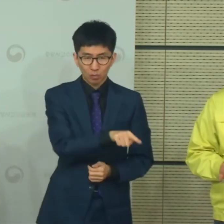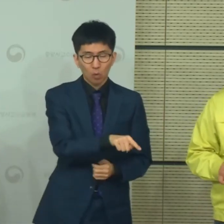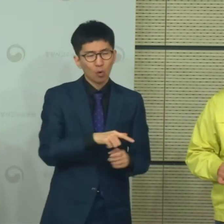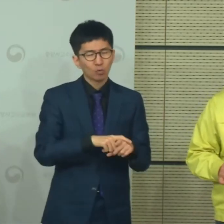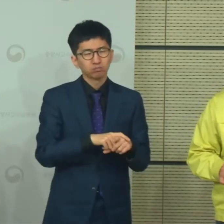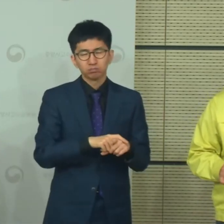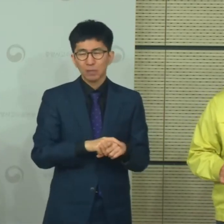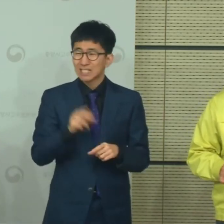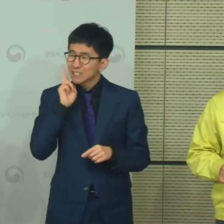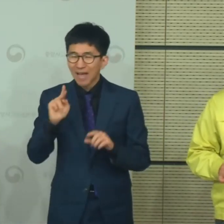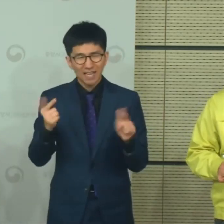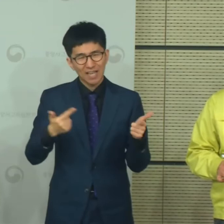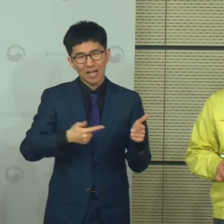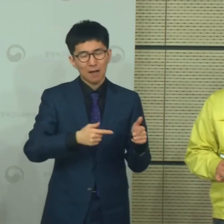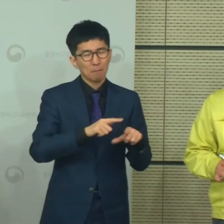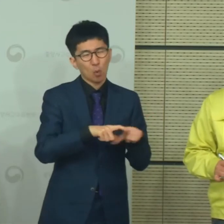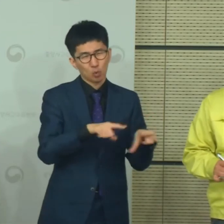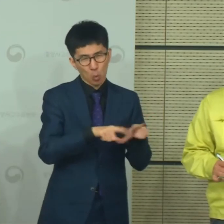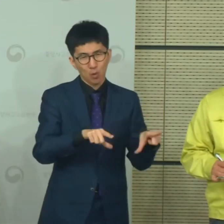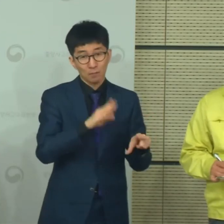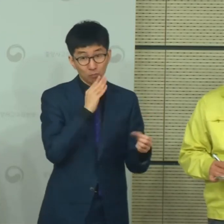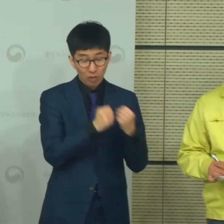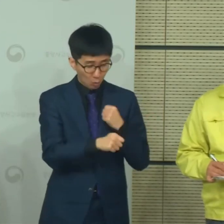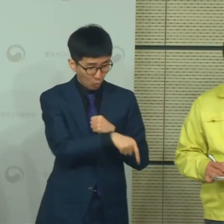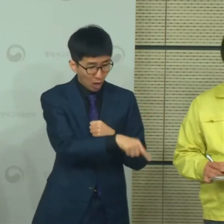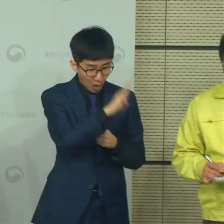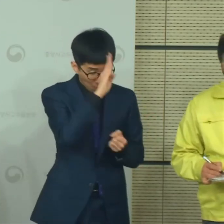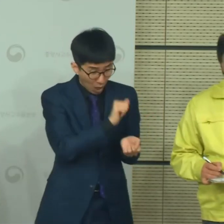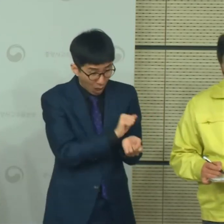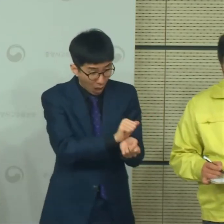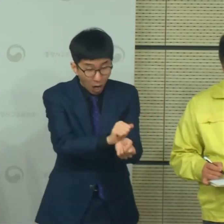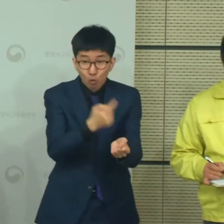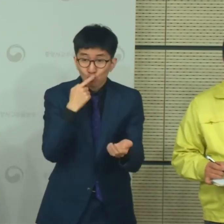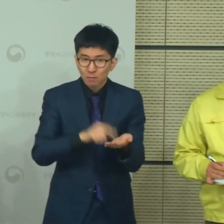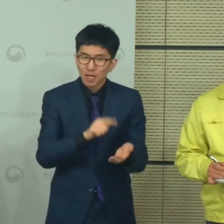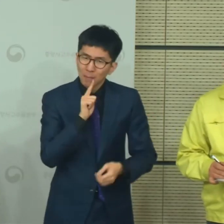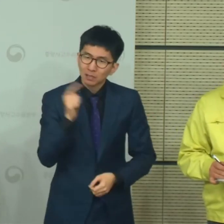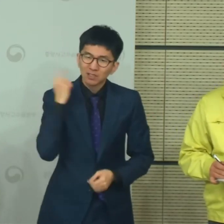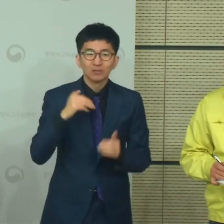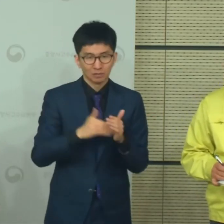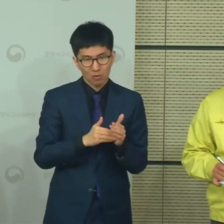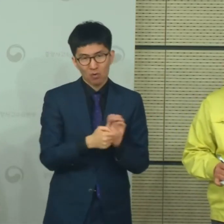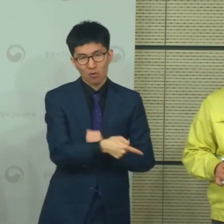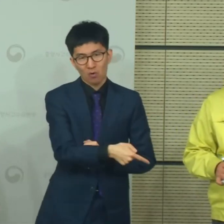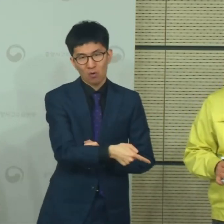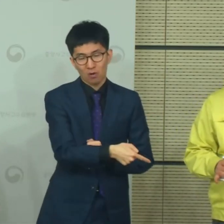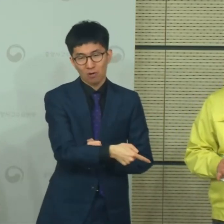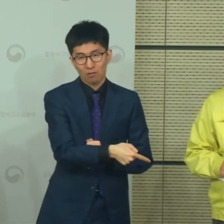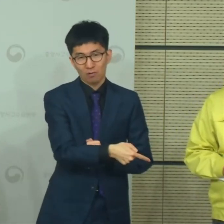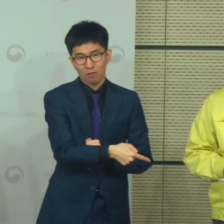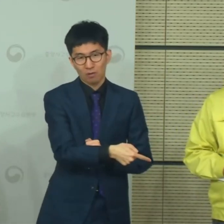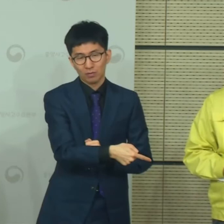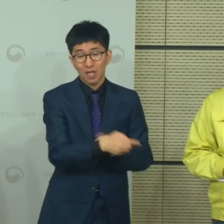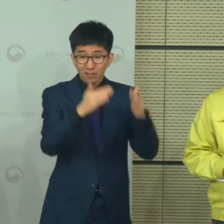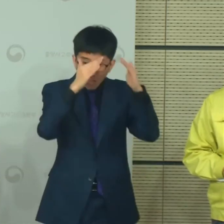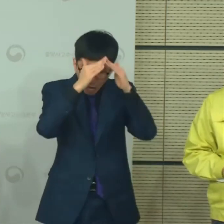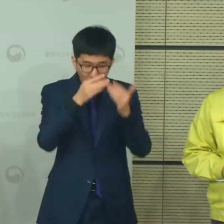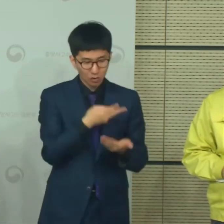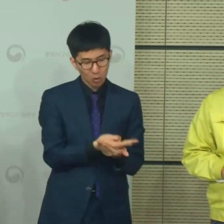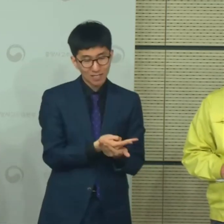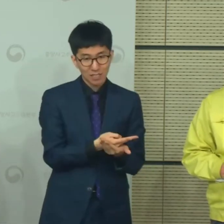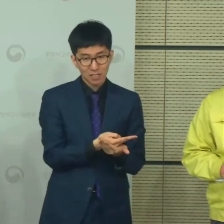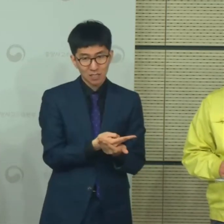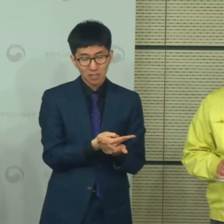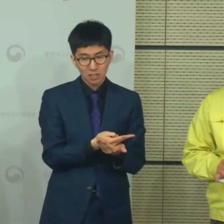하지만 코로나19가 경증부터도 전염이 가능하다고 알려져 있는데 이분들이 뭐 불가피한 상황이지만 자가격리하면서